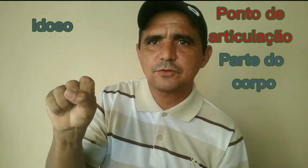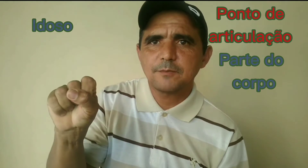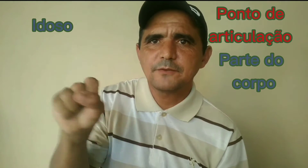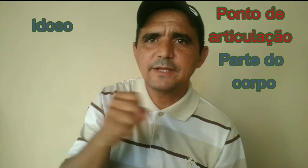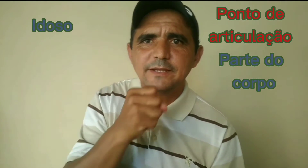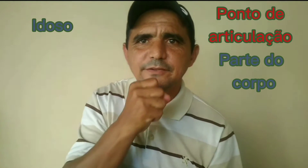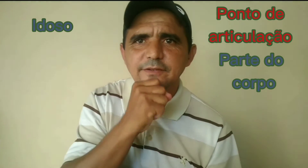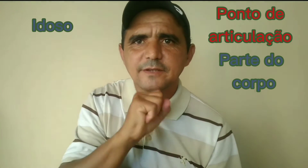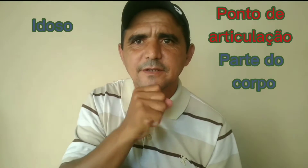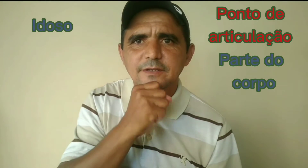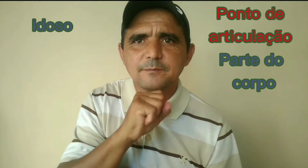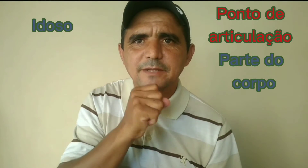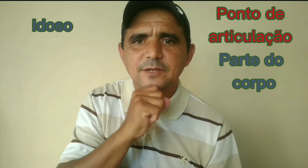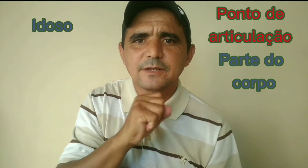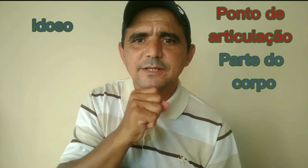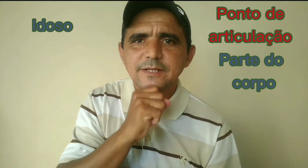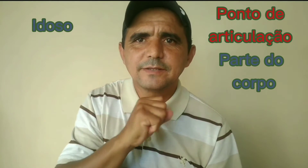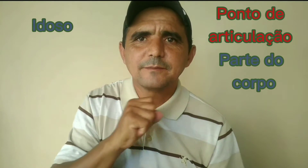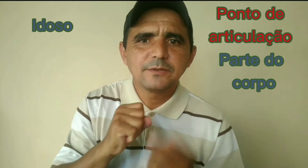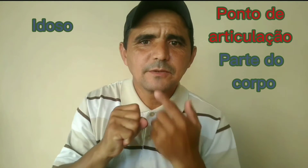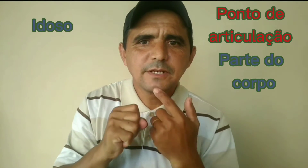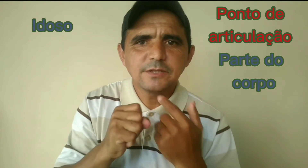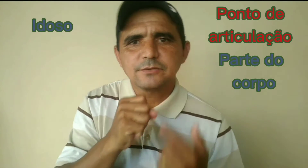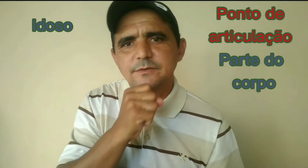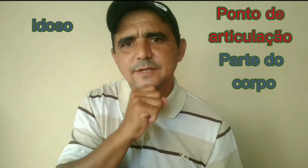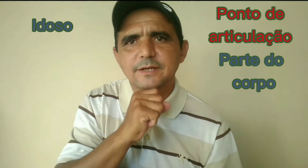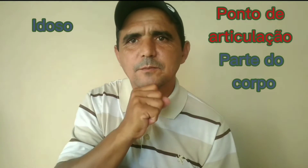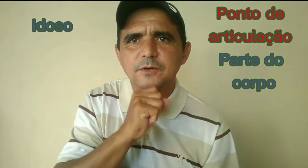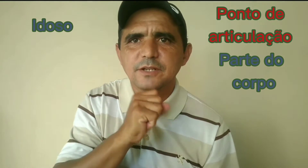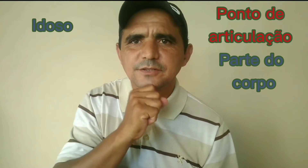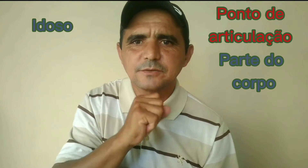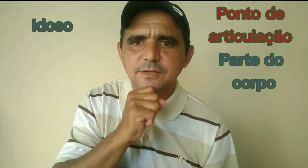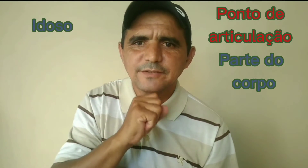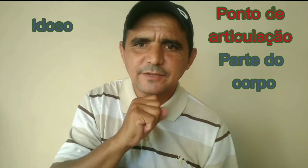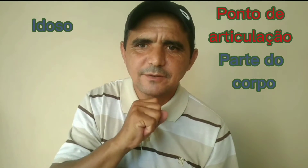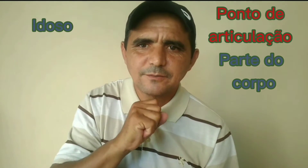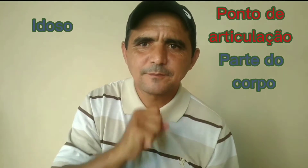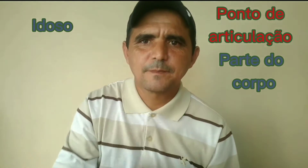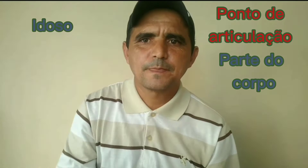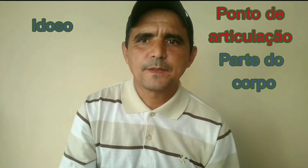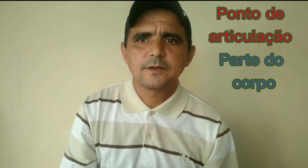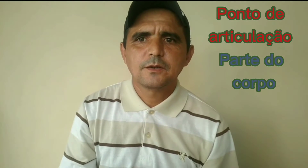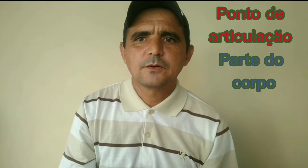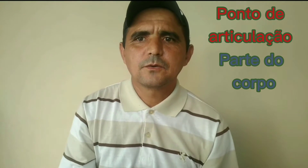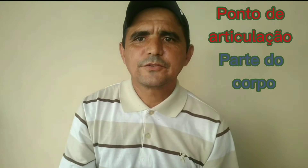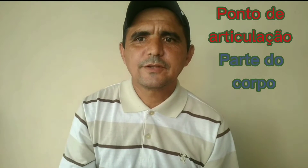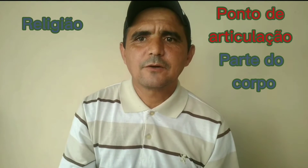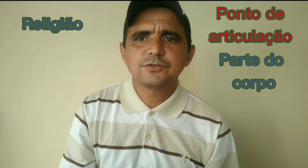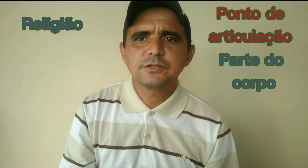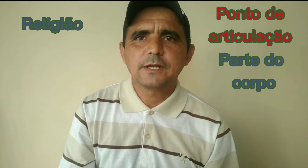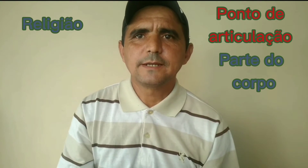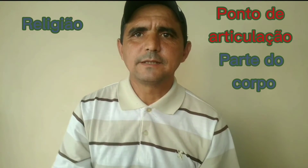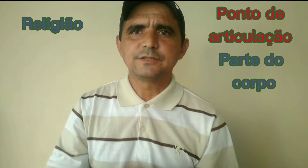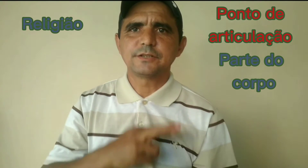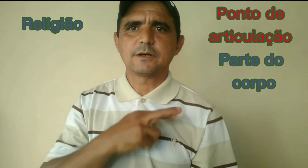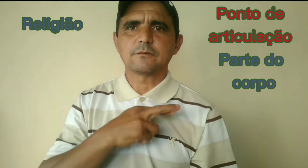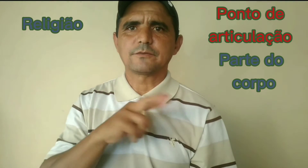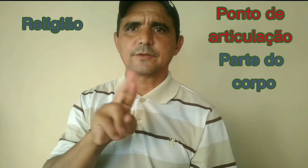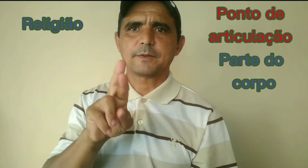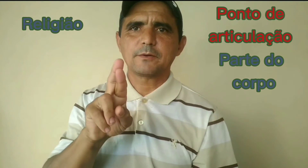a mão em S e bateu aqui também no queixo. É o ponto de articulação. O sinal de religião. Você pegou a